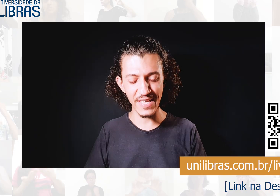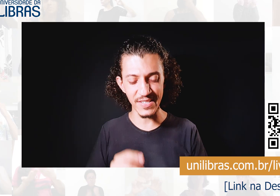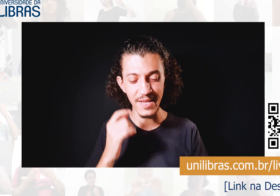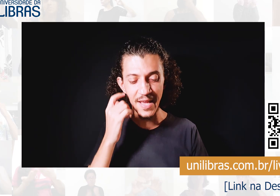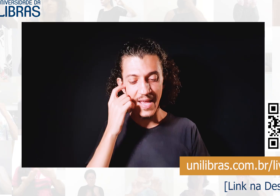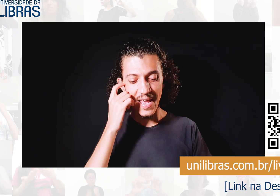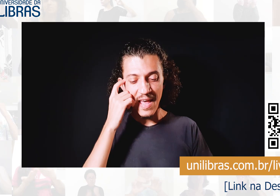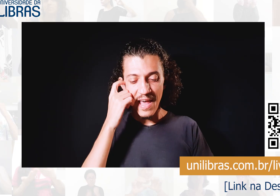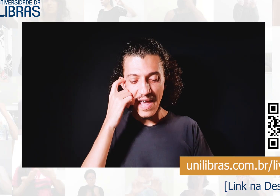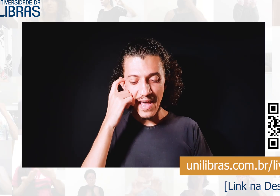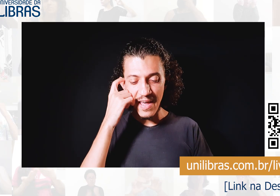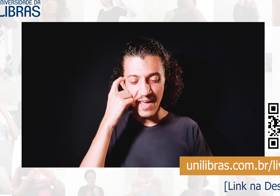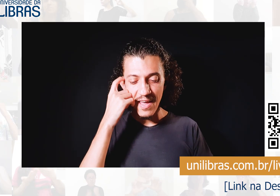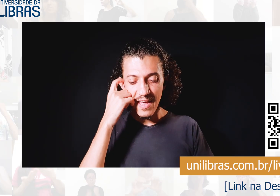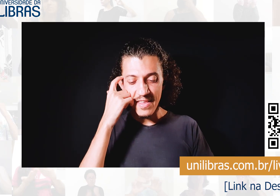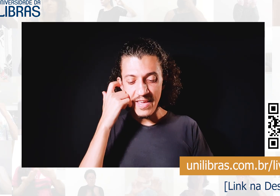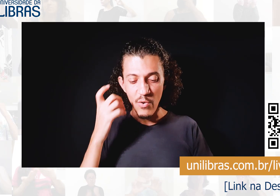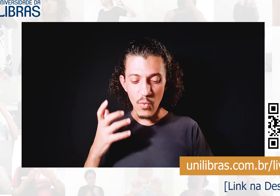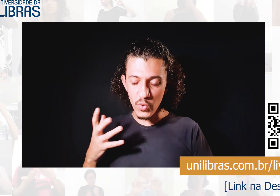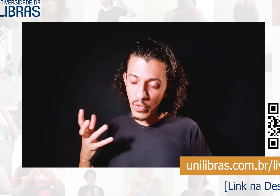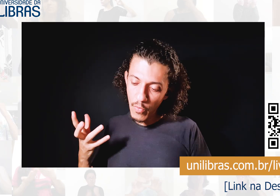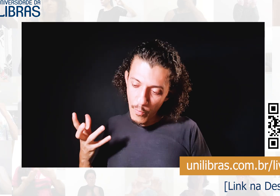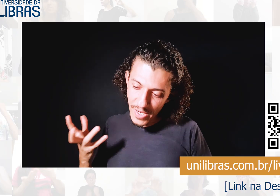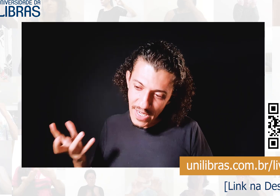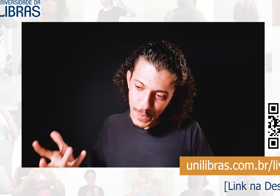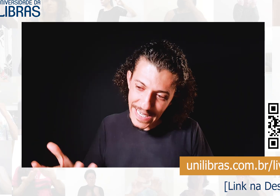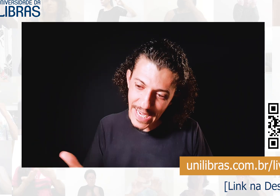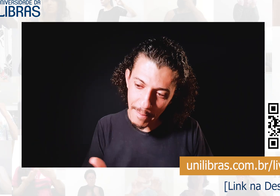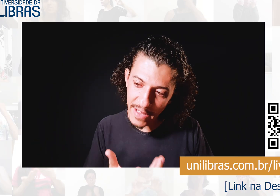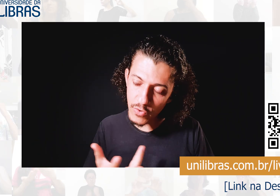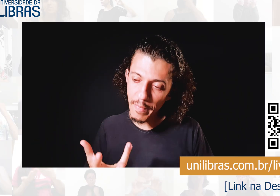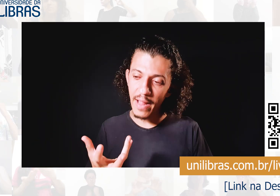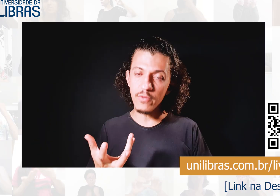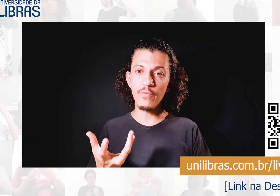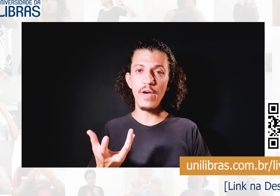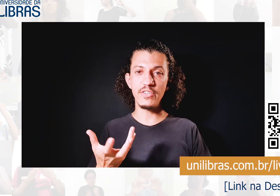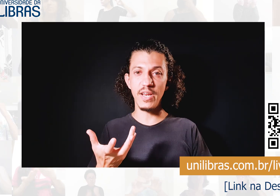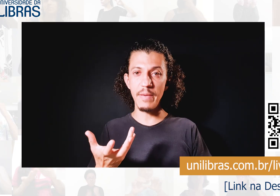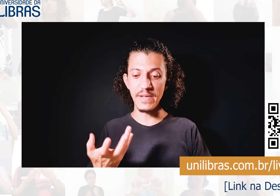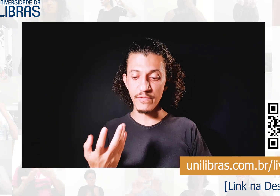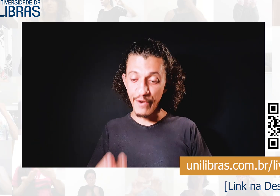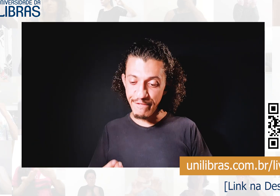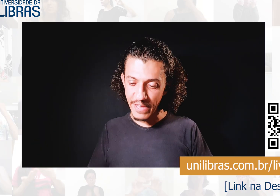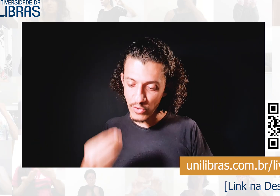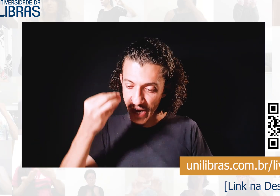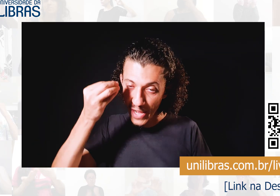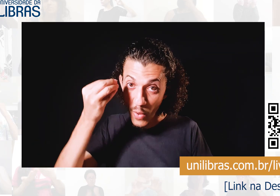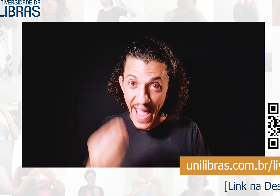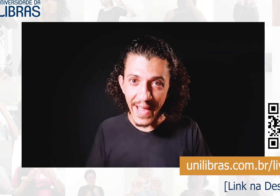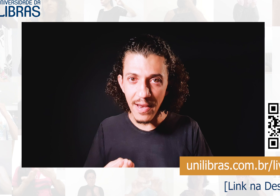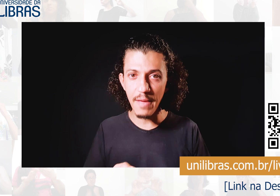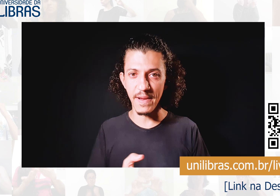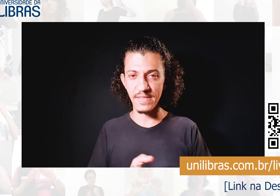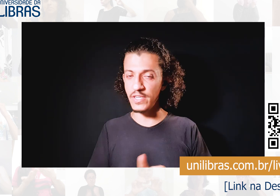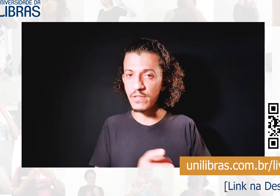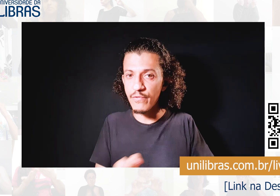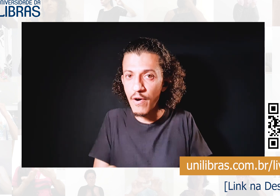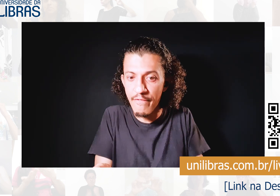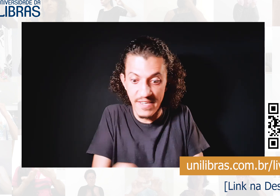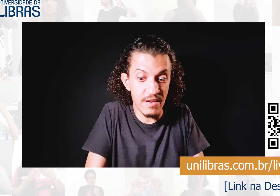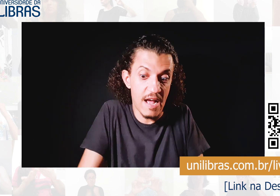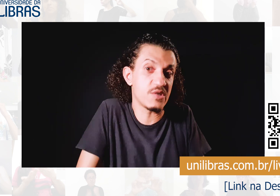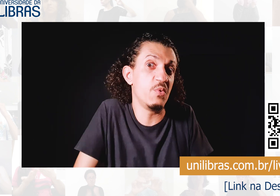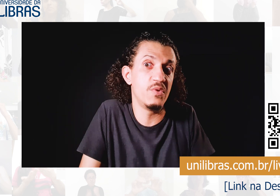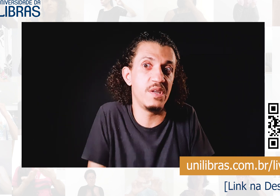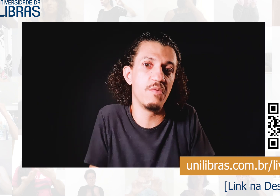mãos fluentes, que todo o processo de planejamento do método fluente em Libras foi feito direto em Libras. A gente não